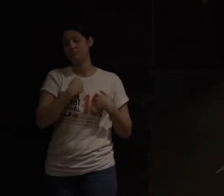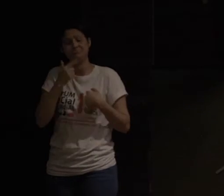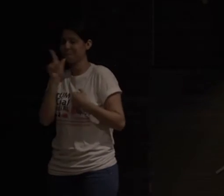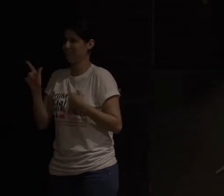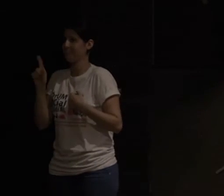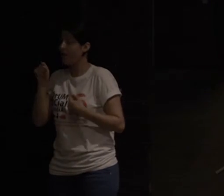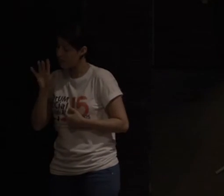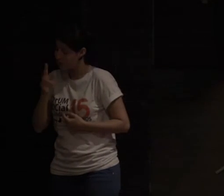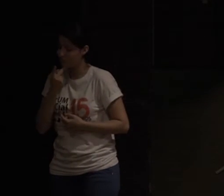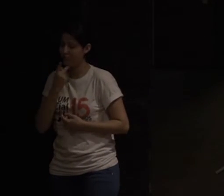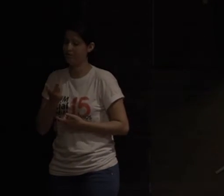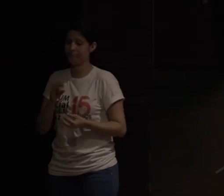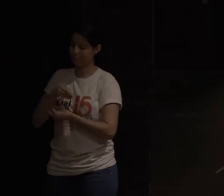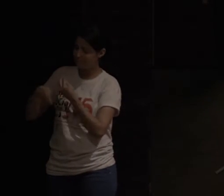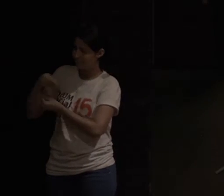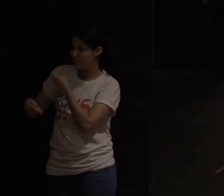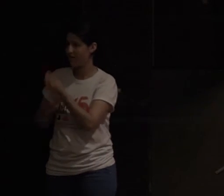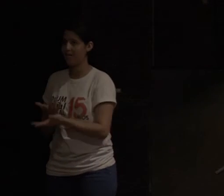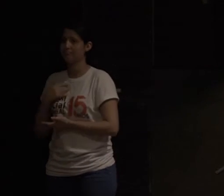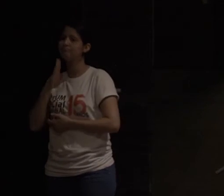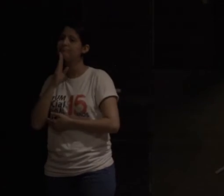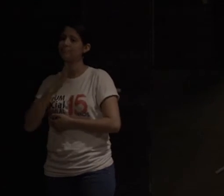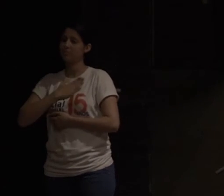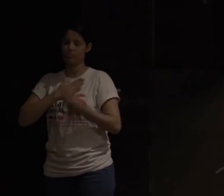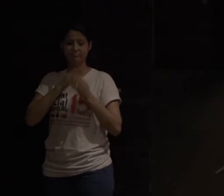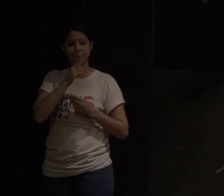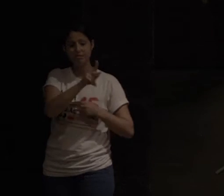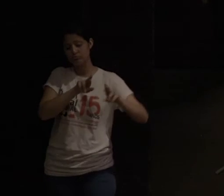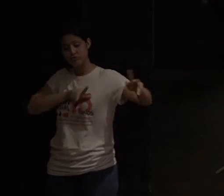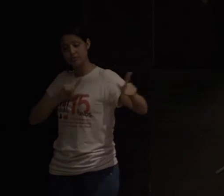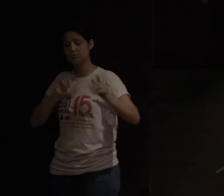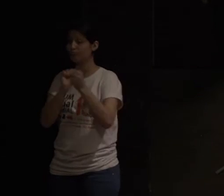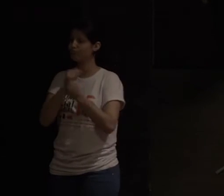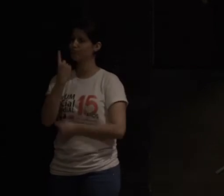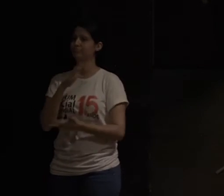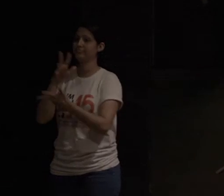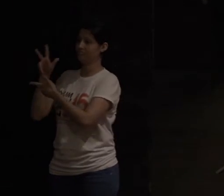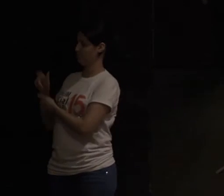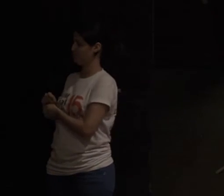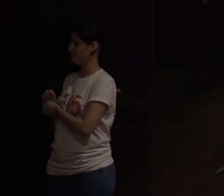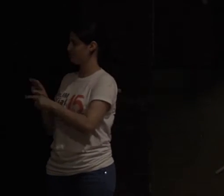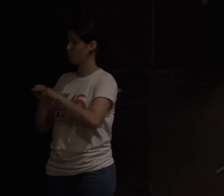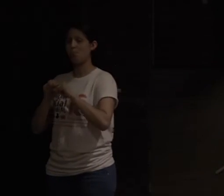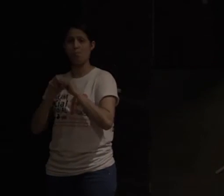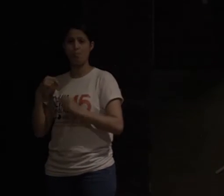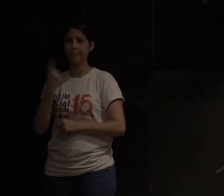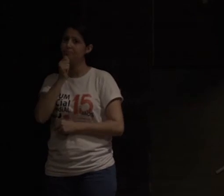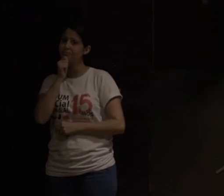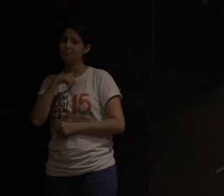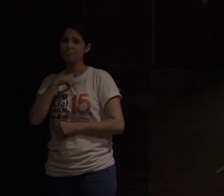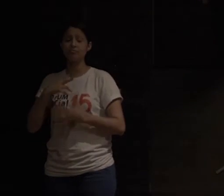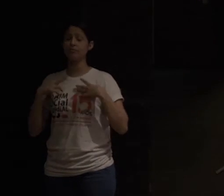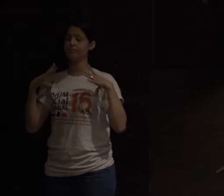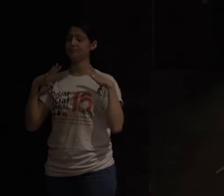isto. É o limite do nosso conhecimento que a gente tem que saber. Portanto, sair da zona de